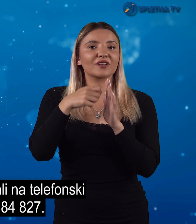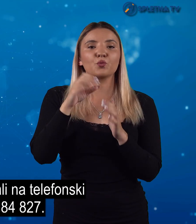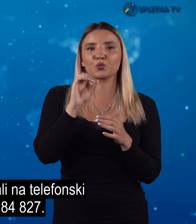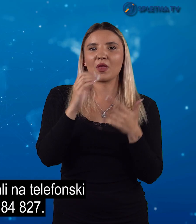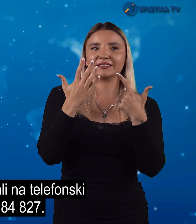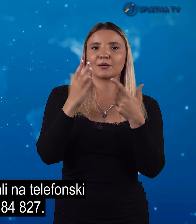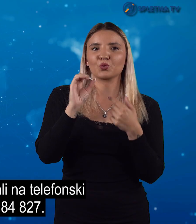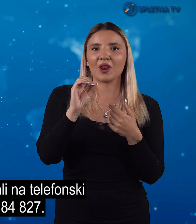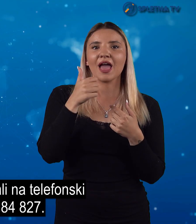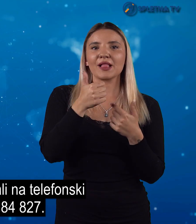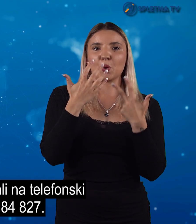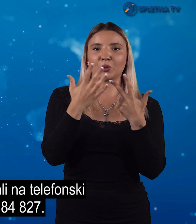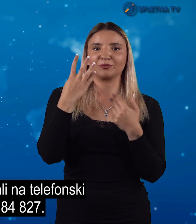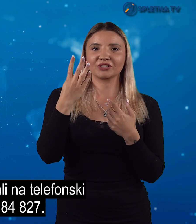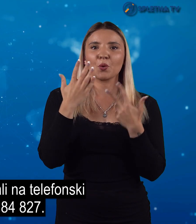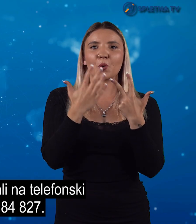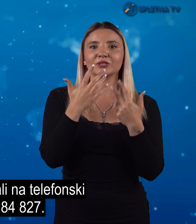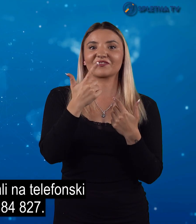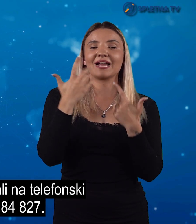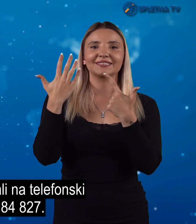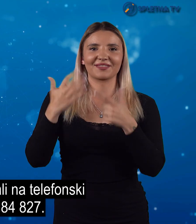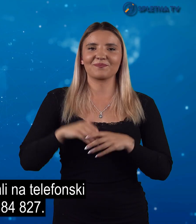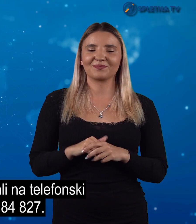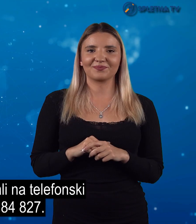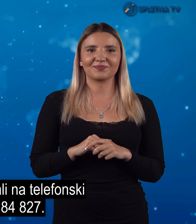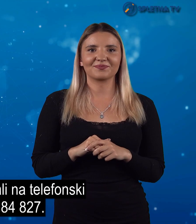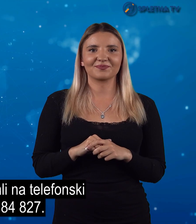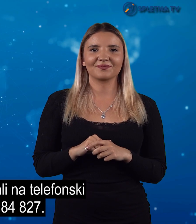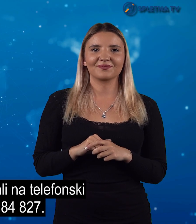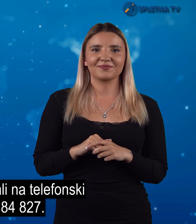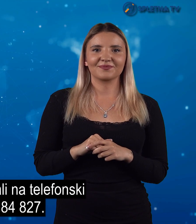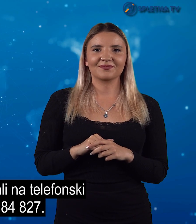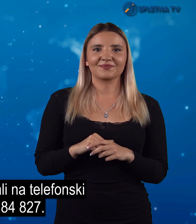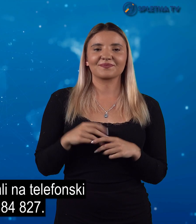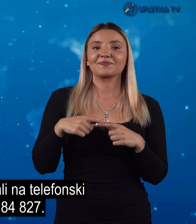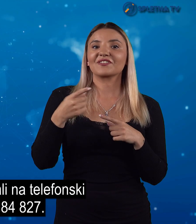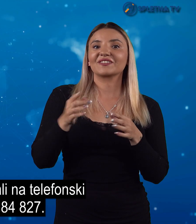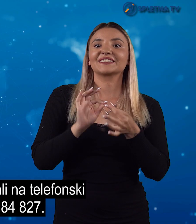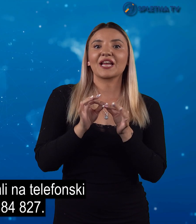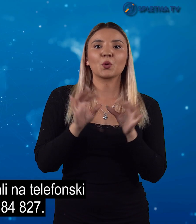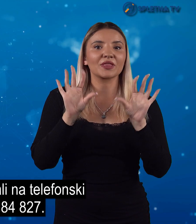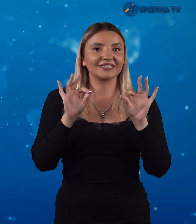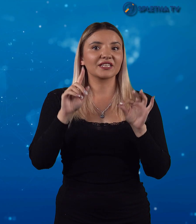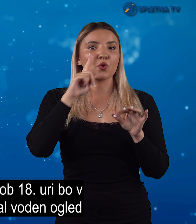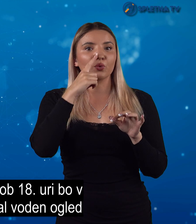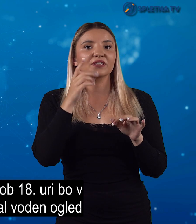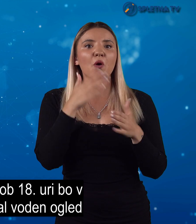teja.cerne@nms.si ali na telefonski številki 070 184 827. V